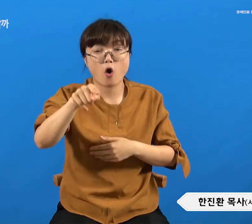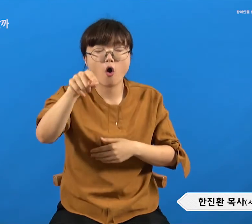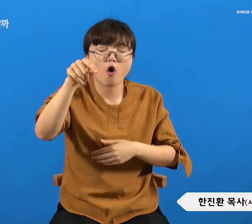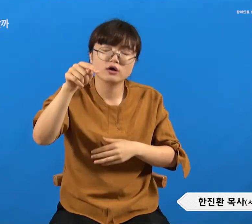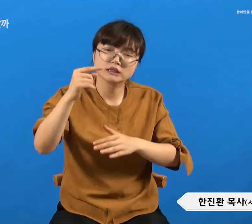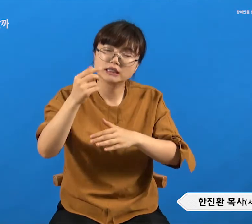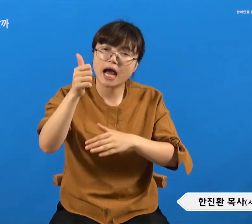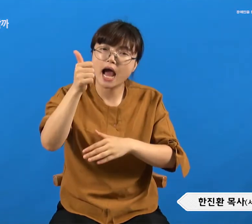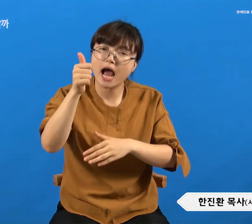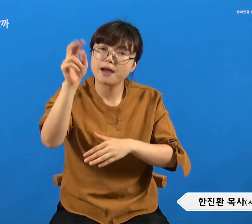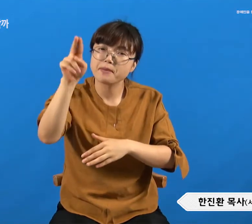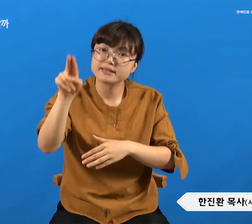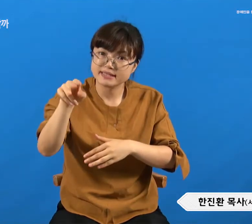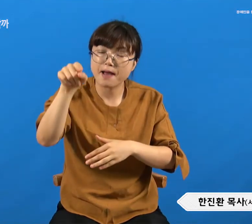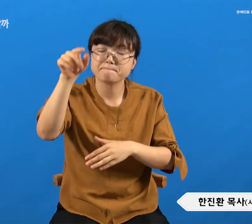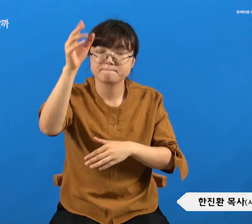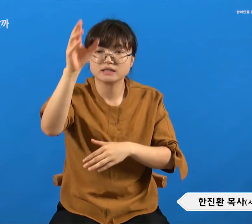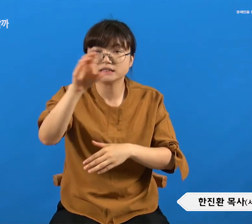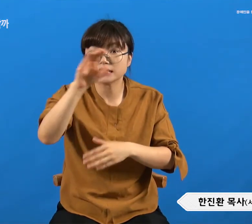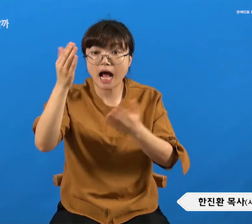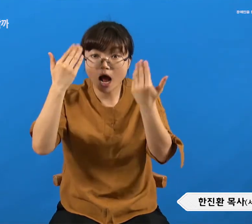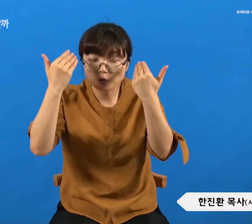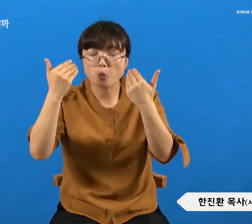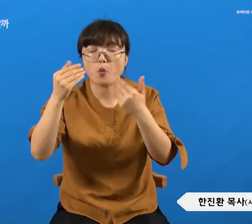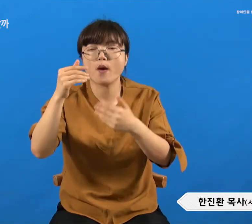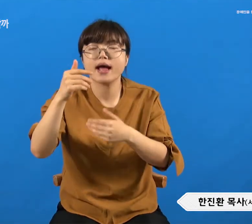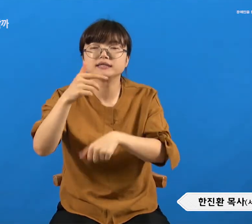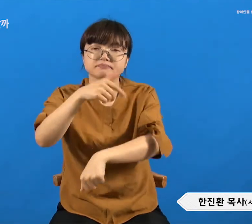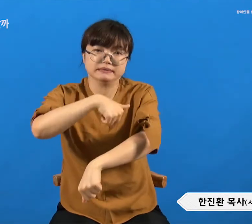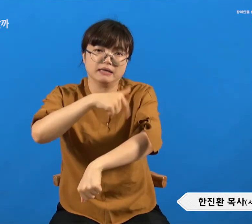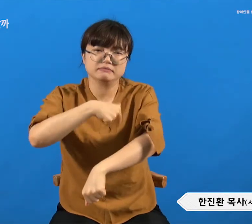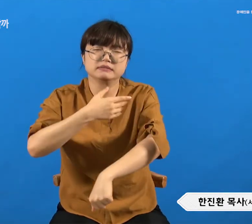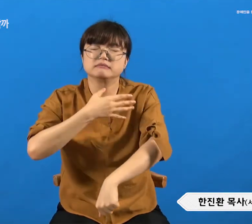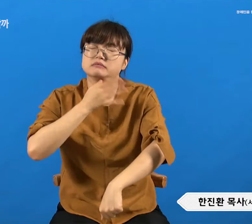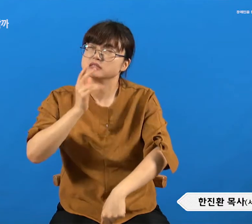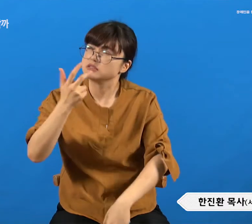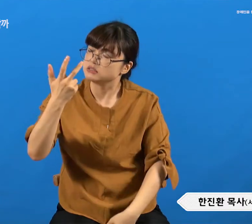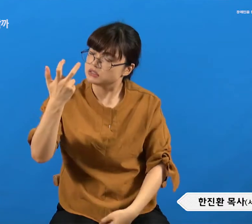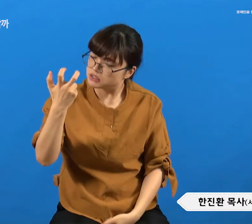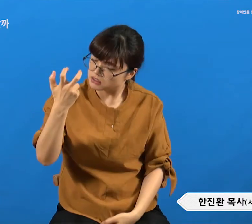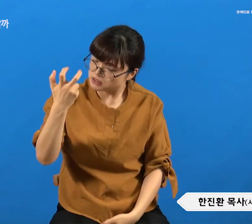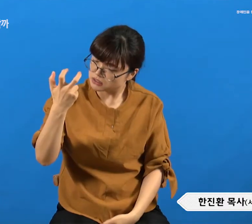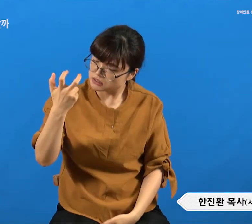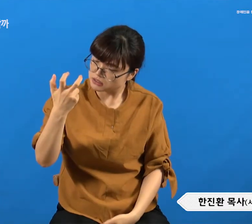분 계신데 지금 연세가 한